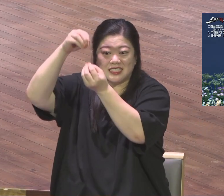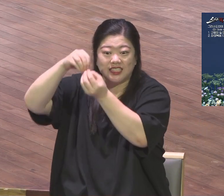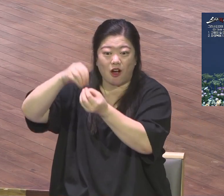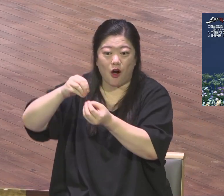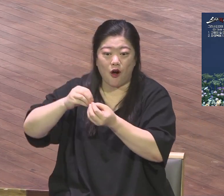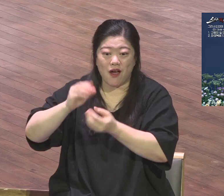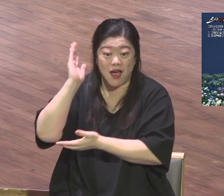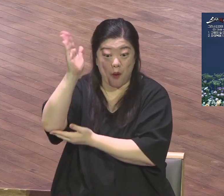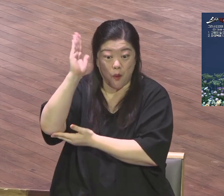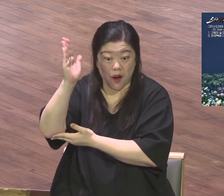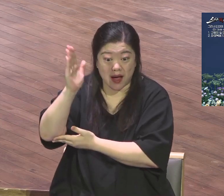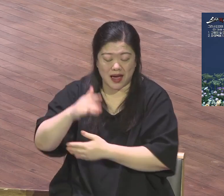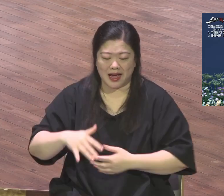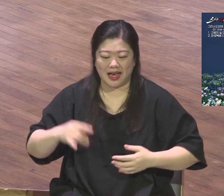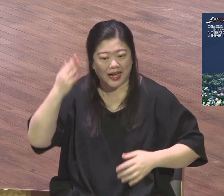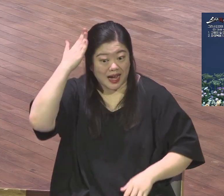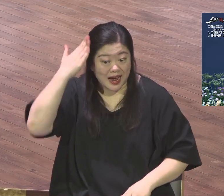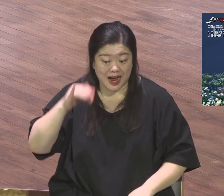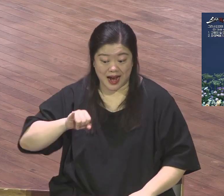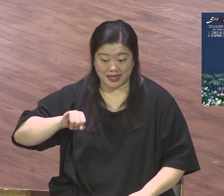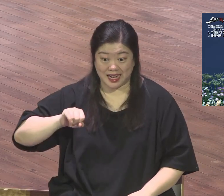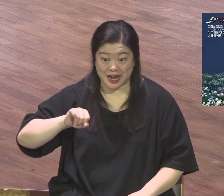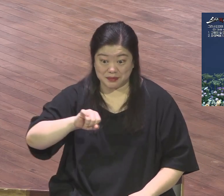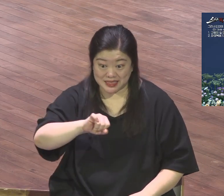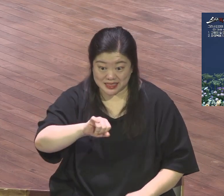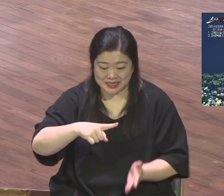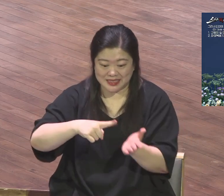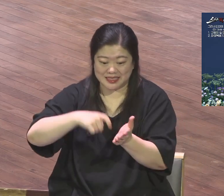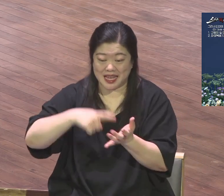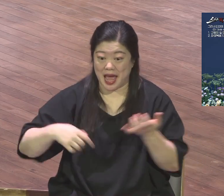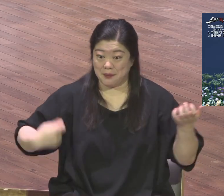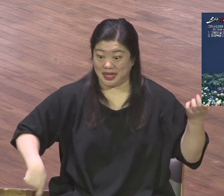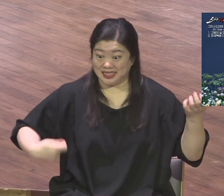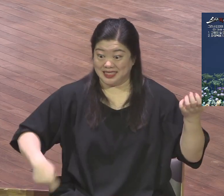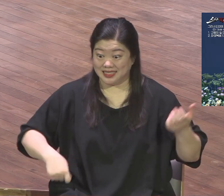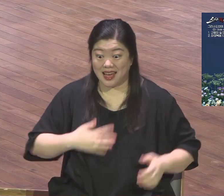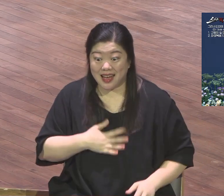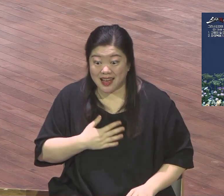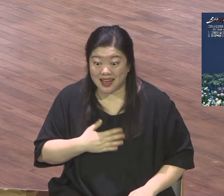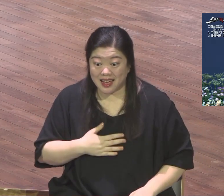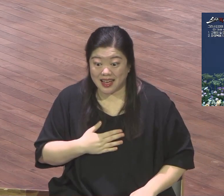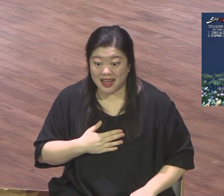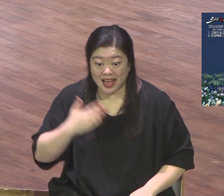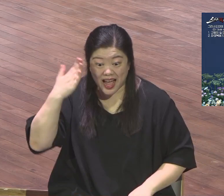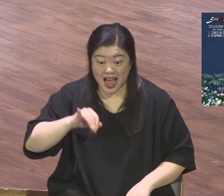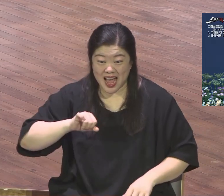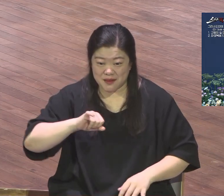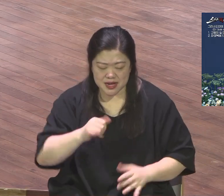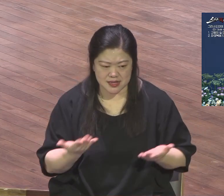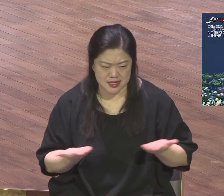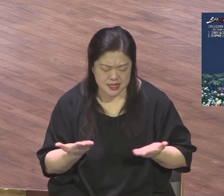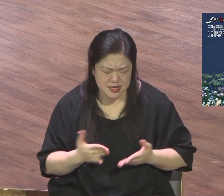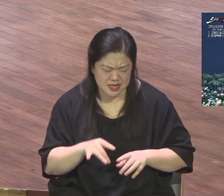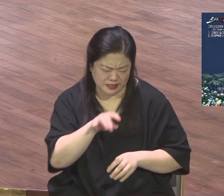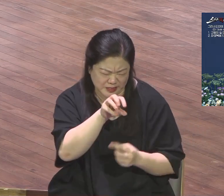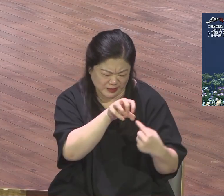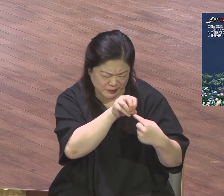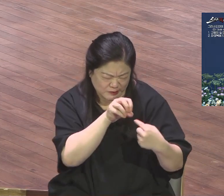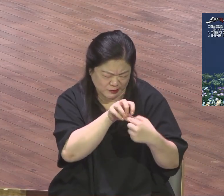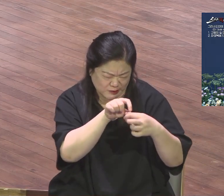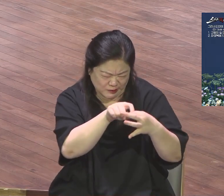개미와 배짱이 이야기가 나오죠. 잘 아시는 얘기죠. 개미는 성실하고 부지런했어요. 열심히 일을